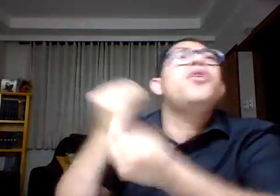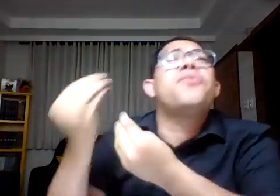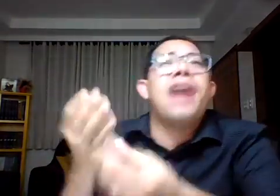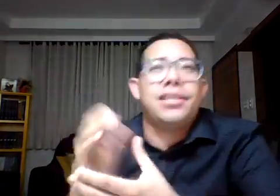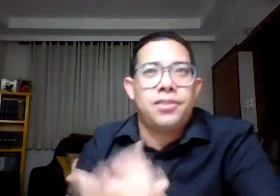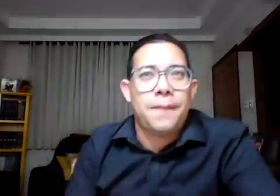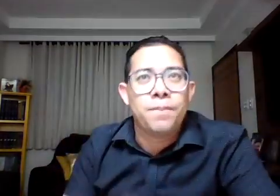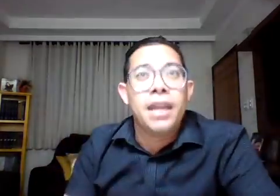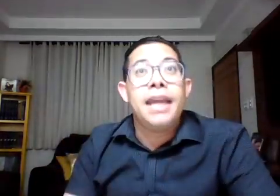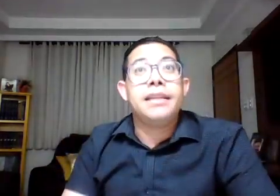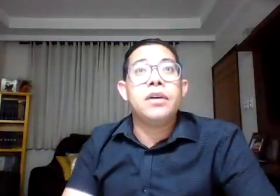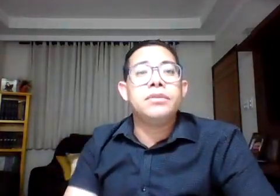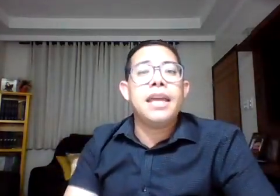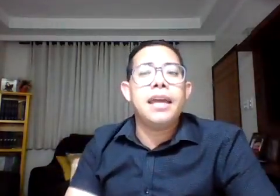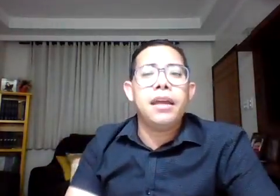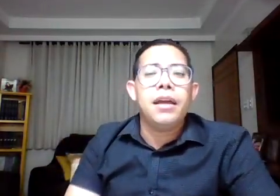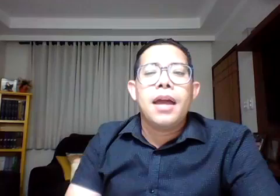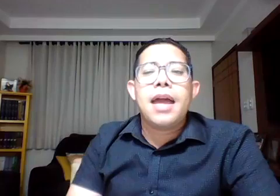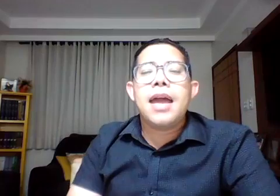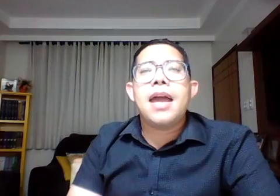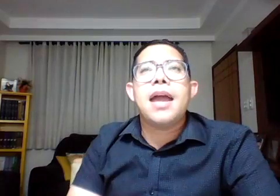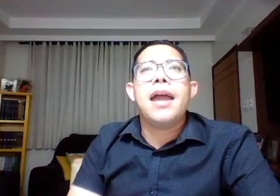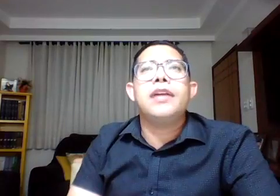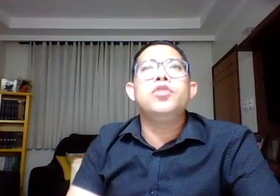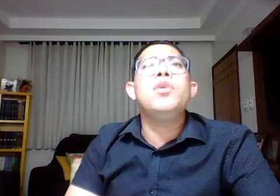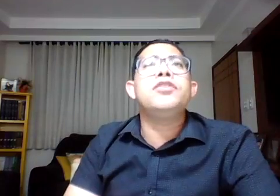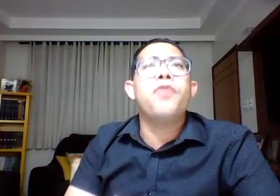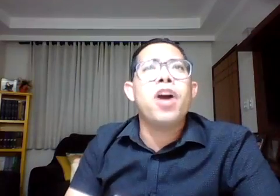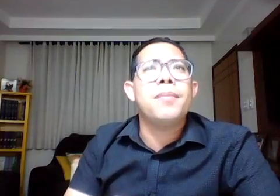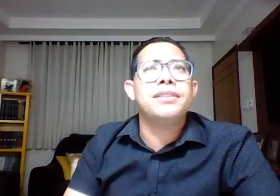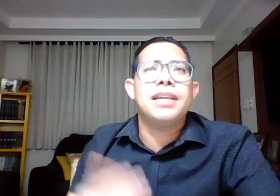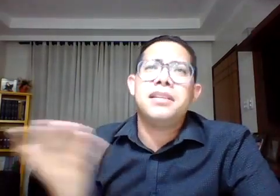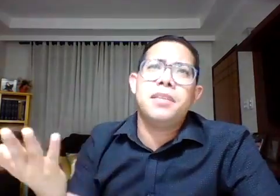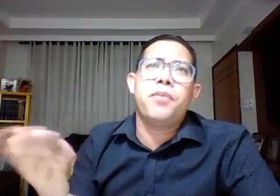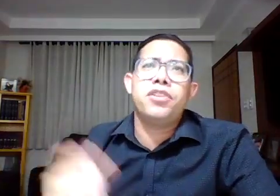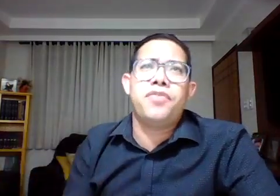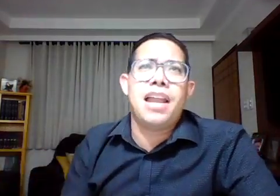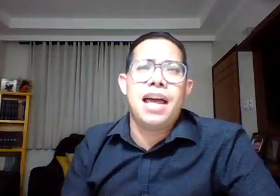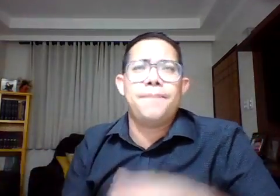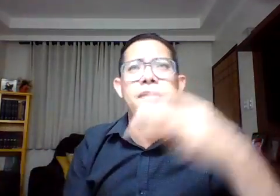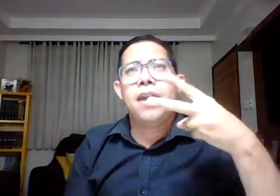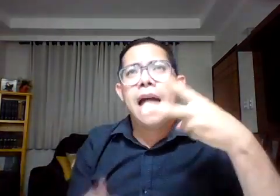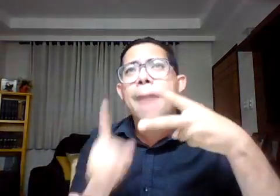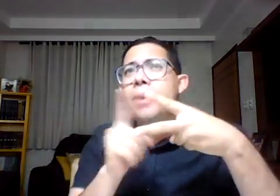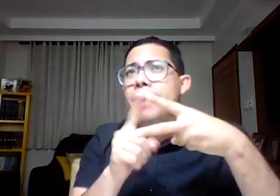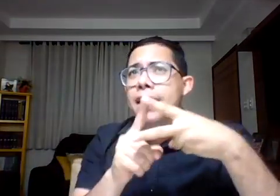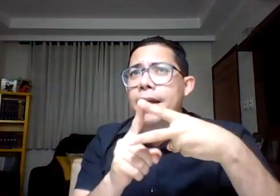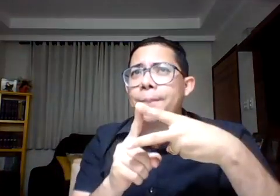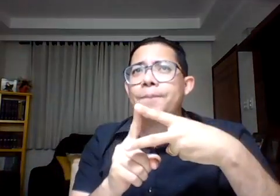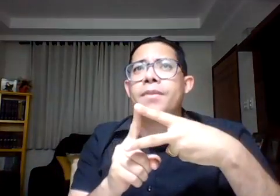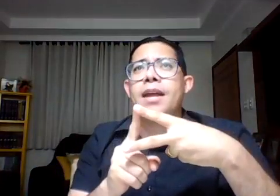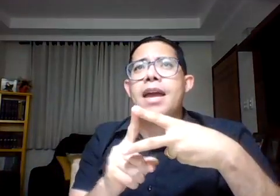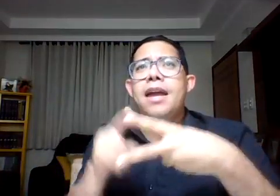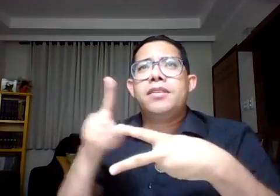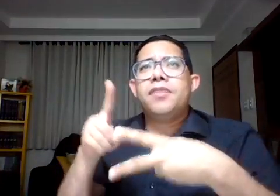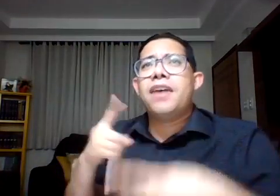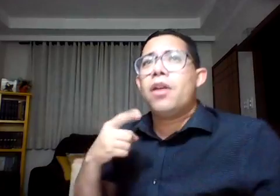faço? Então, tem 2 formas, né, que você pode falar. A primeira é que você fala,